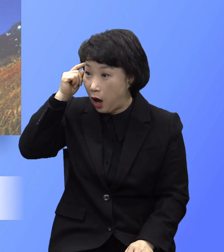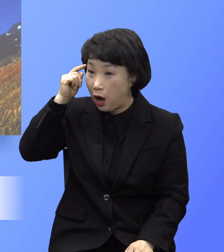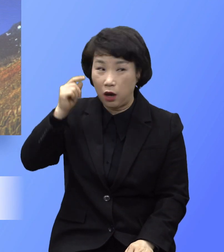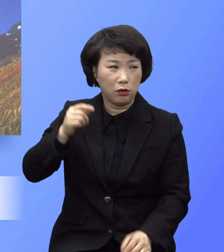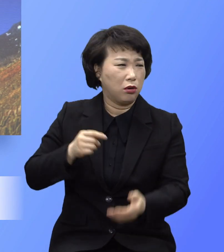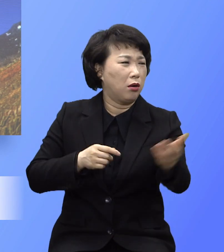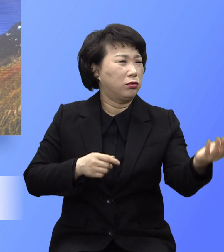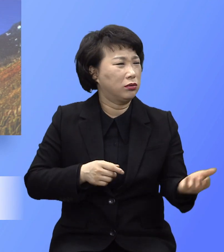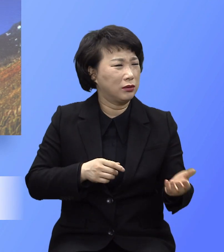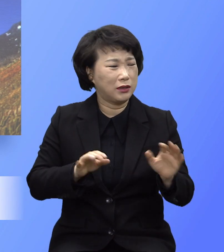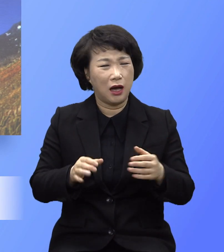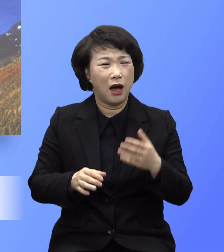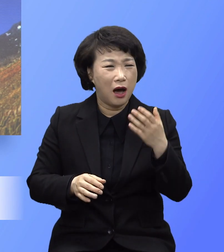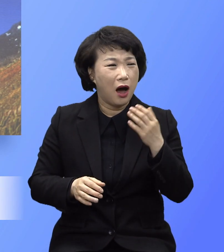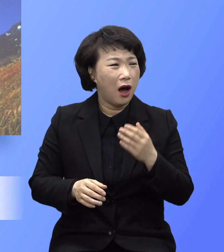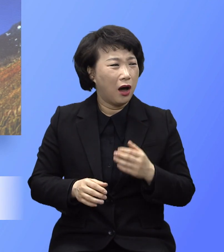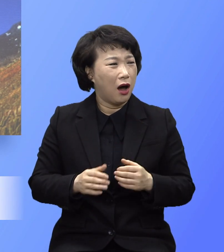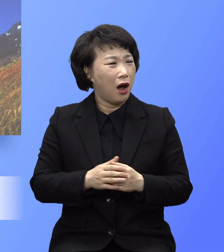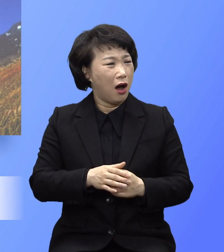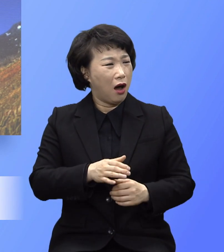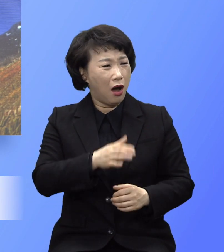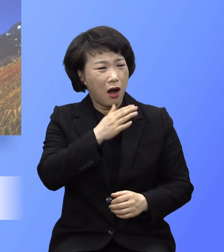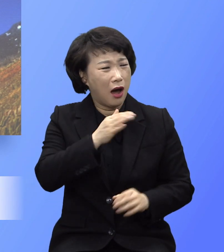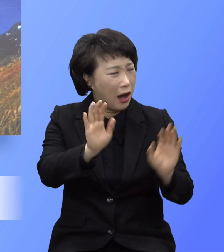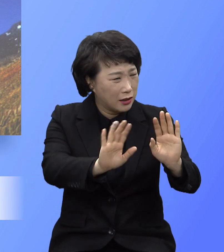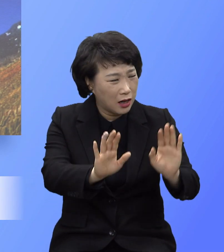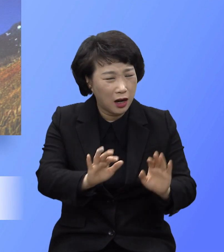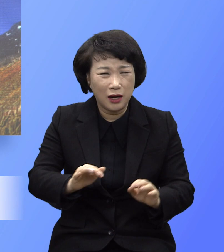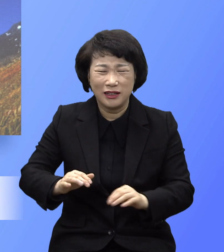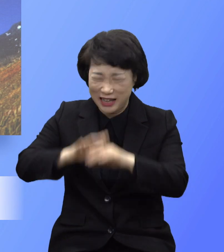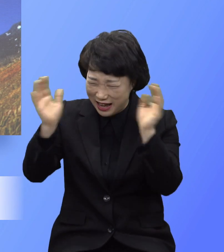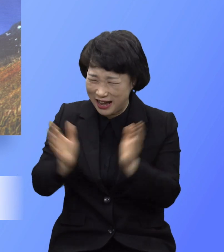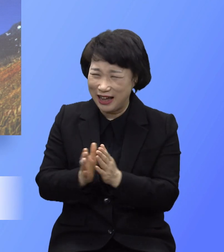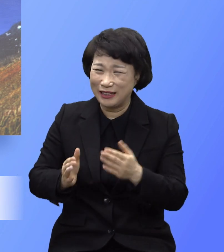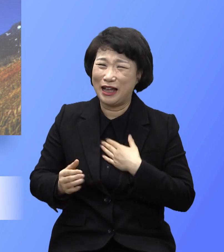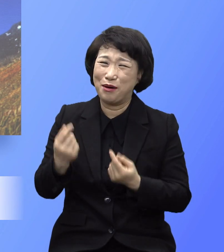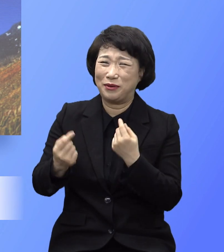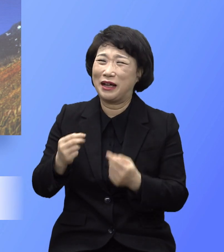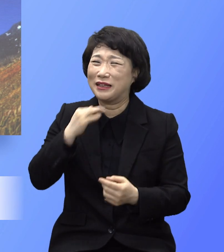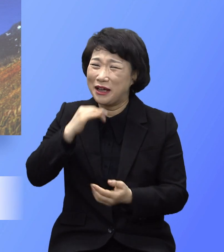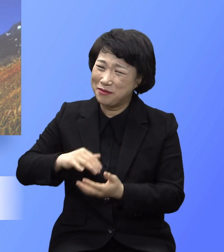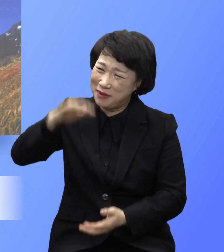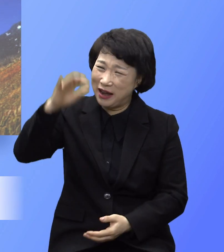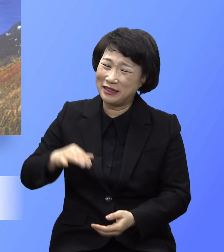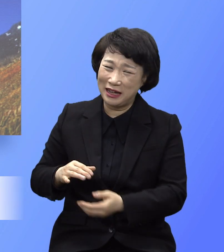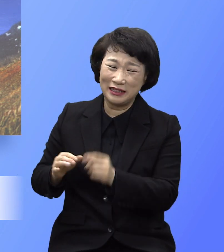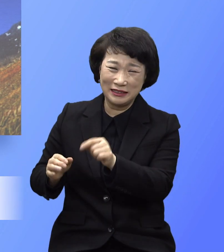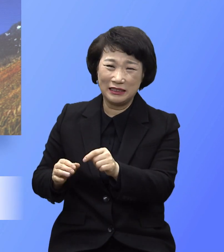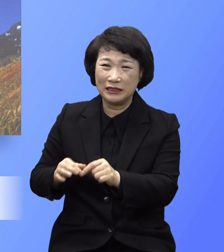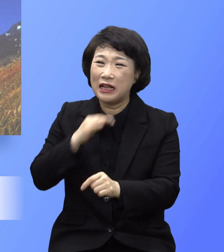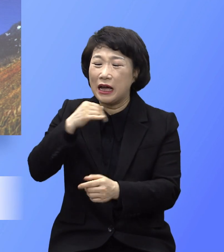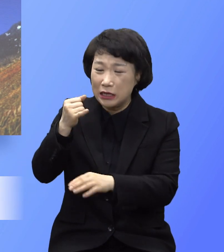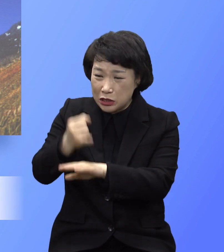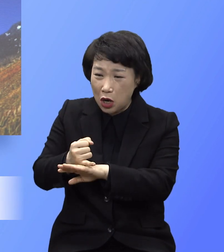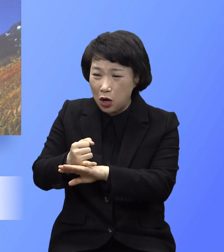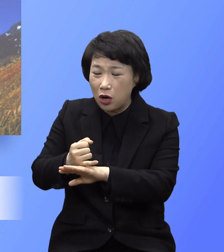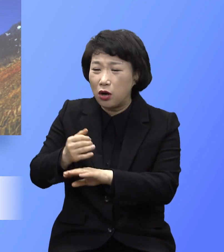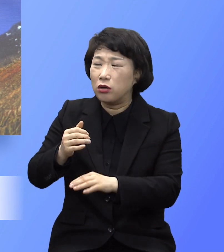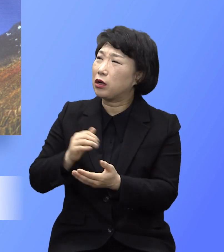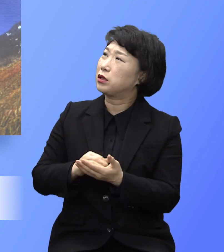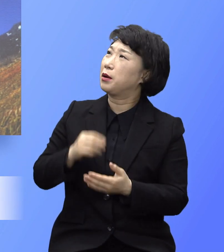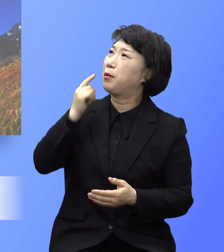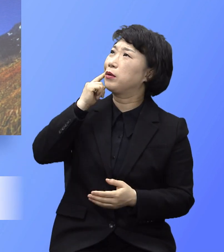아가 아니요, 나이가 몇 살인데 다. 그럼 제일 나이 적게 먹은 사람인데